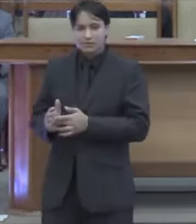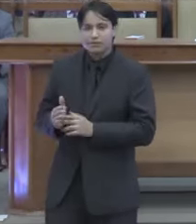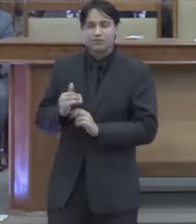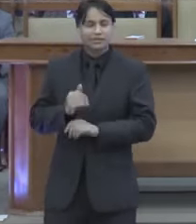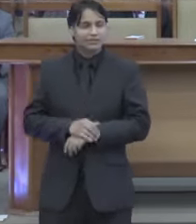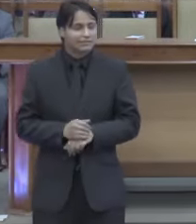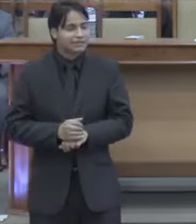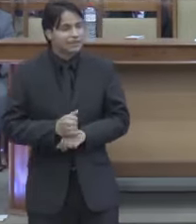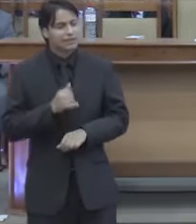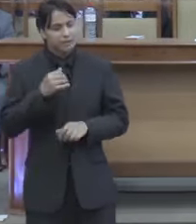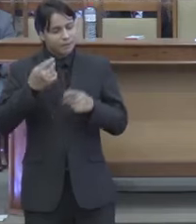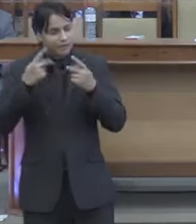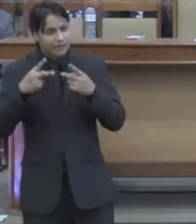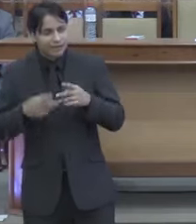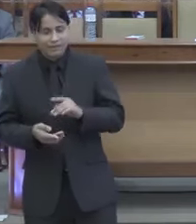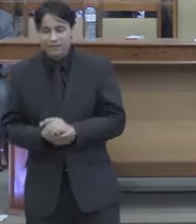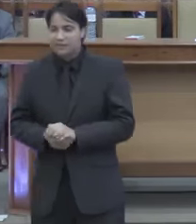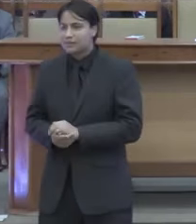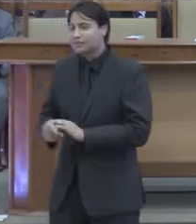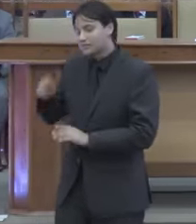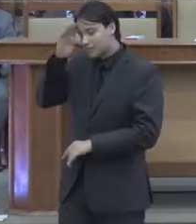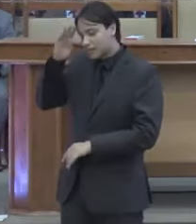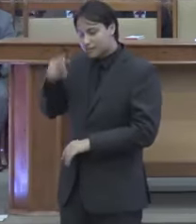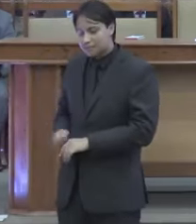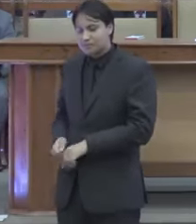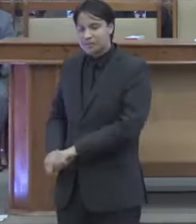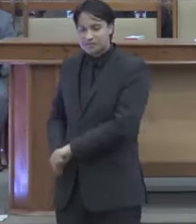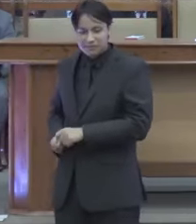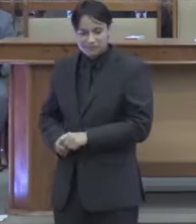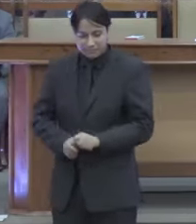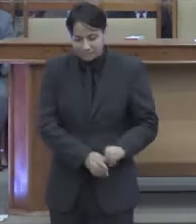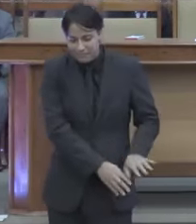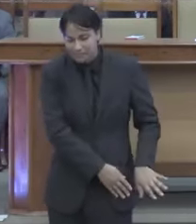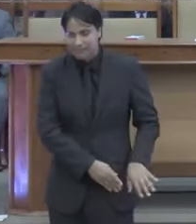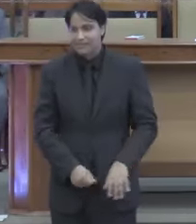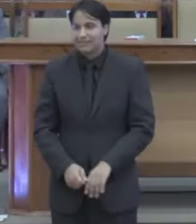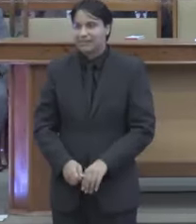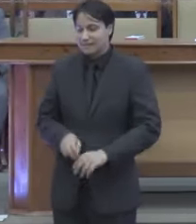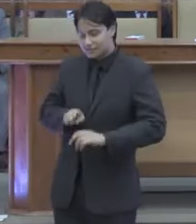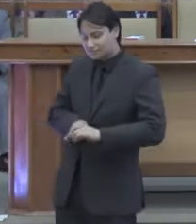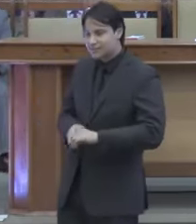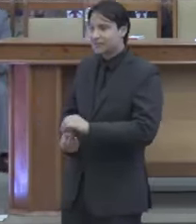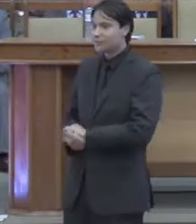espada do lado, botou a lança, e aí ficou um olhando para o outro, maravilhado,